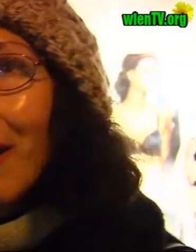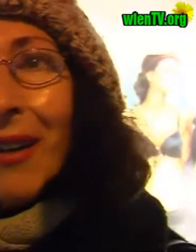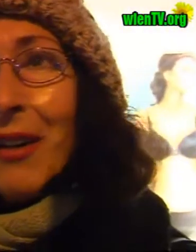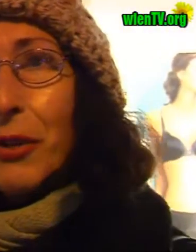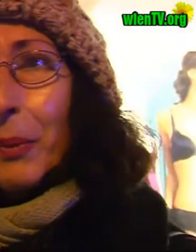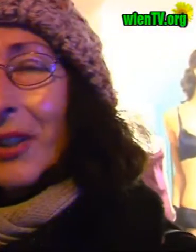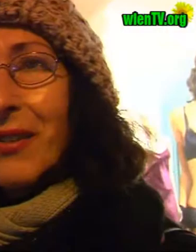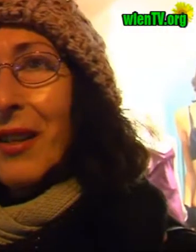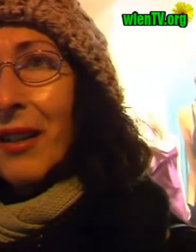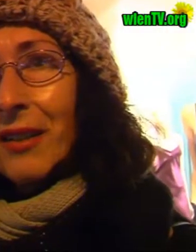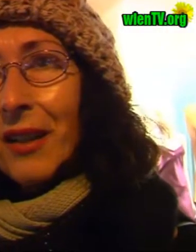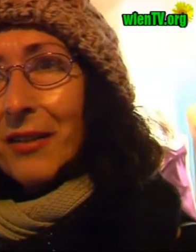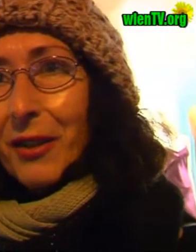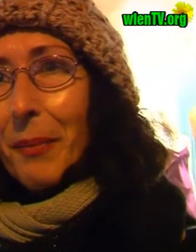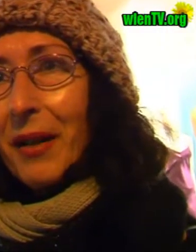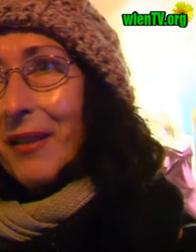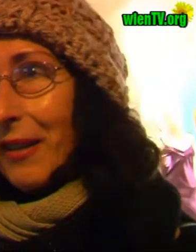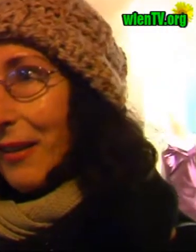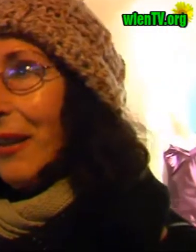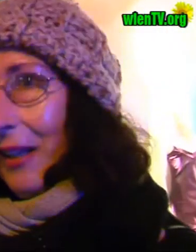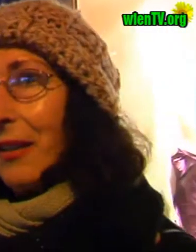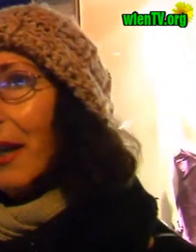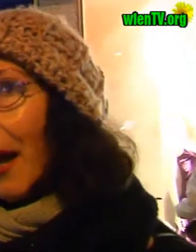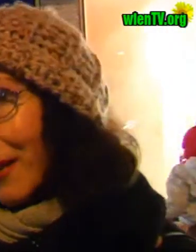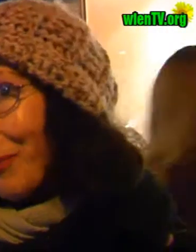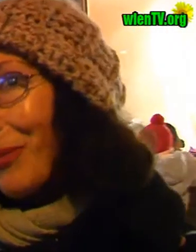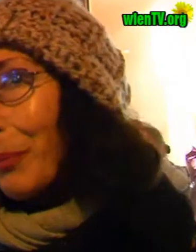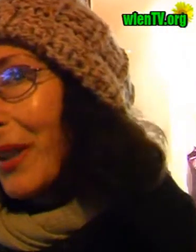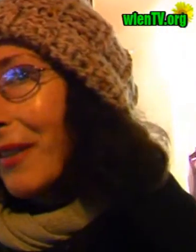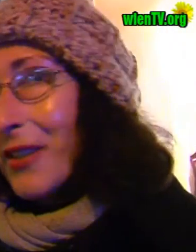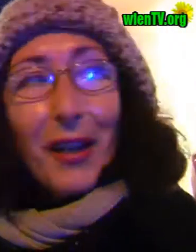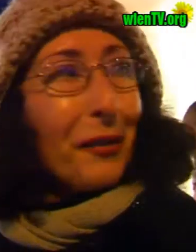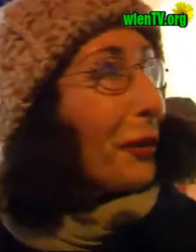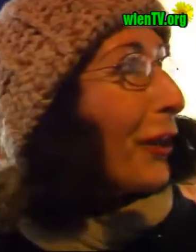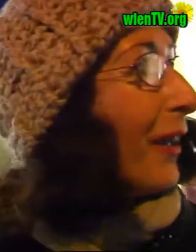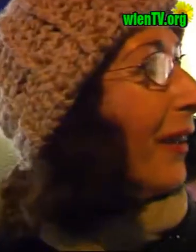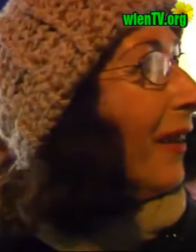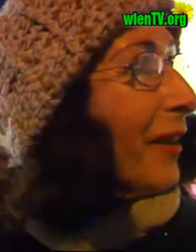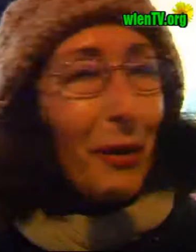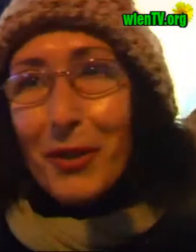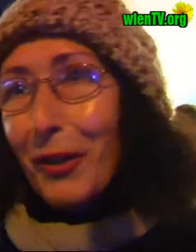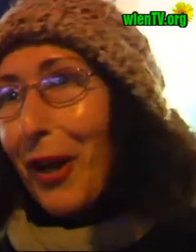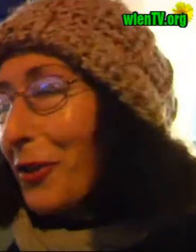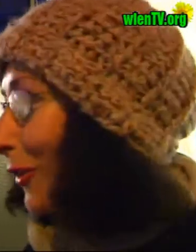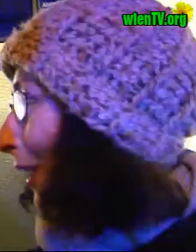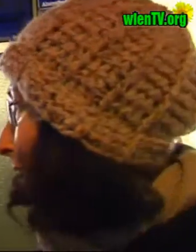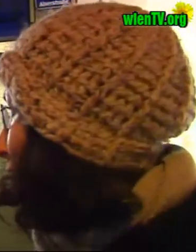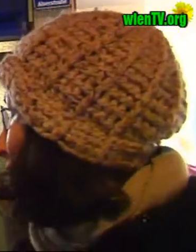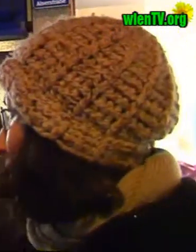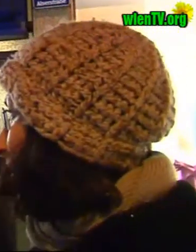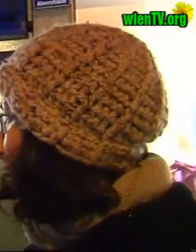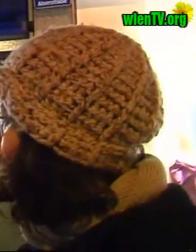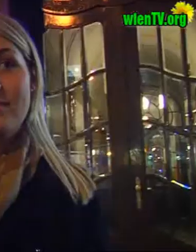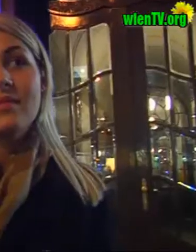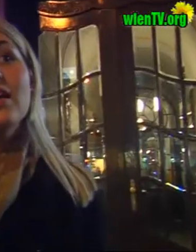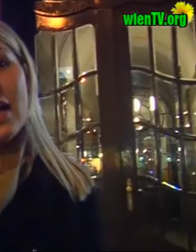ohne zu protestieren. Also ich meine, nein, ich bin sehr dafür. Ich werde mich sogar ein Stückchen